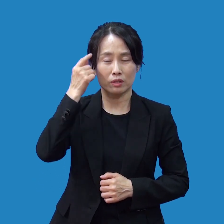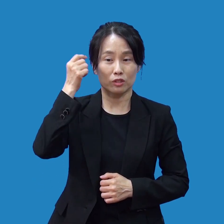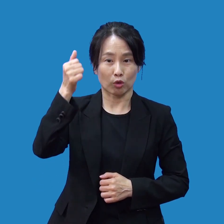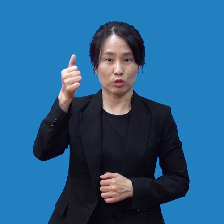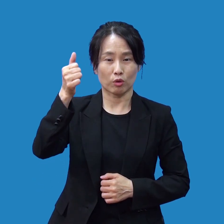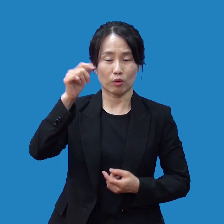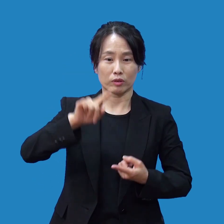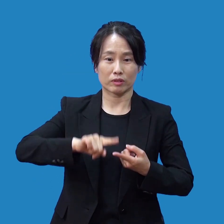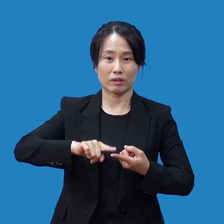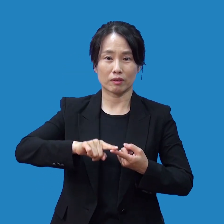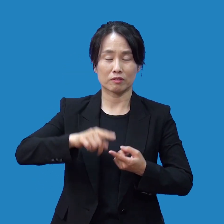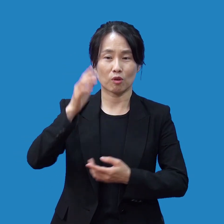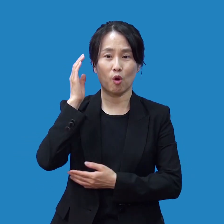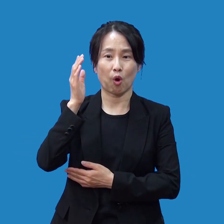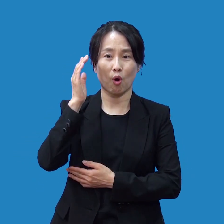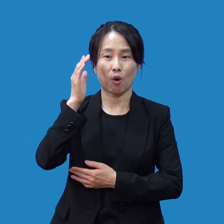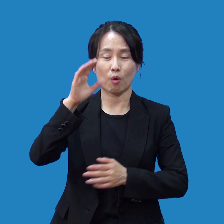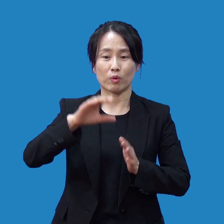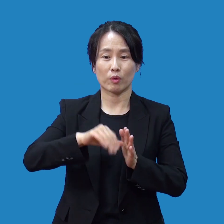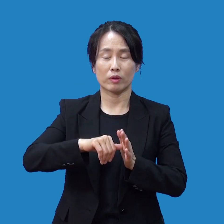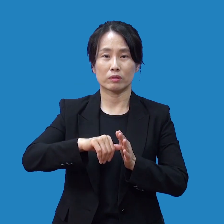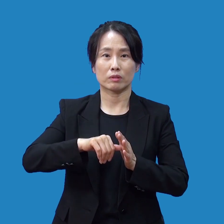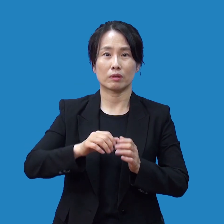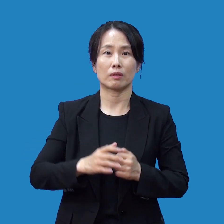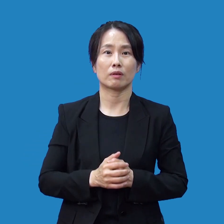성령을 말씀할 때 소속이